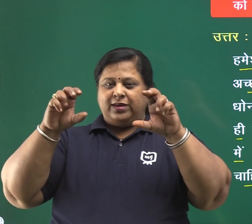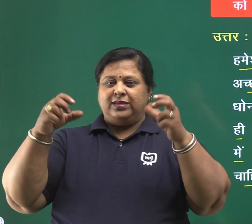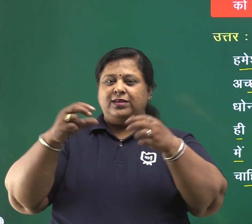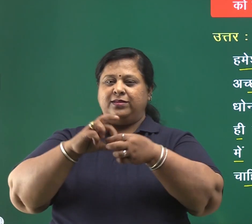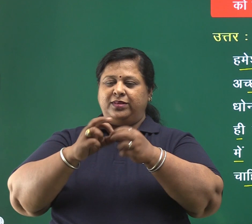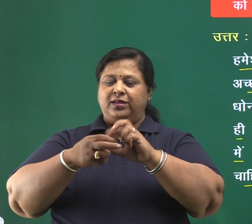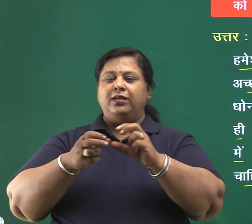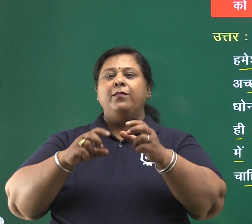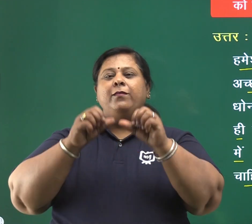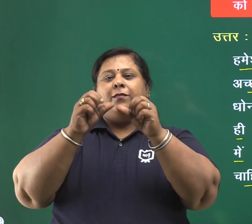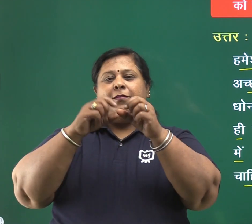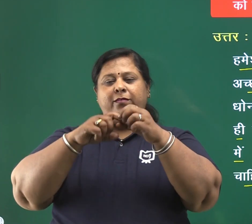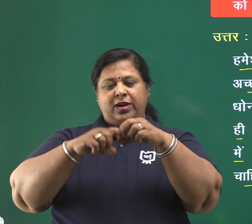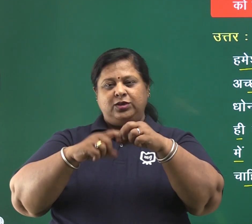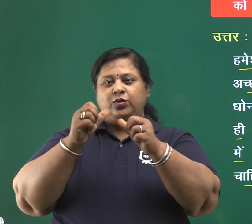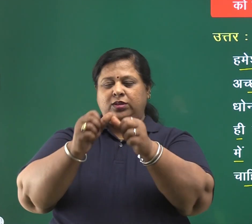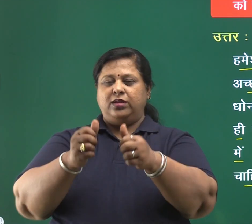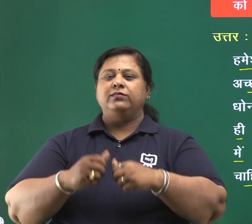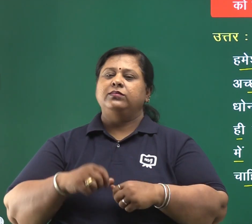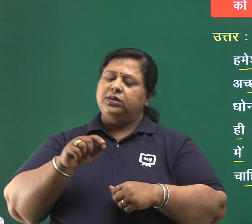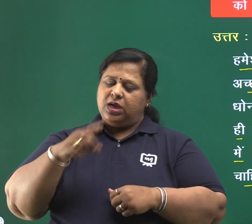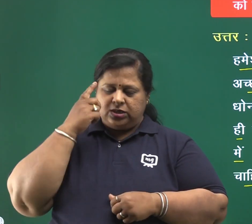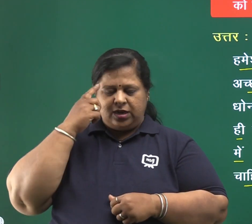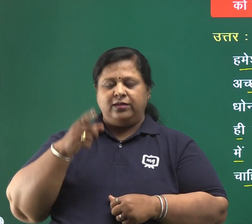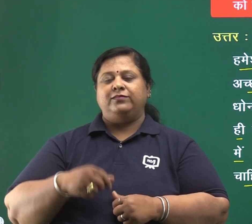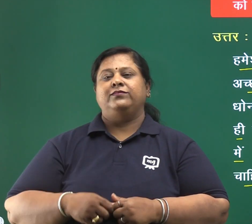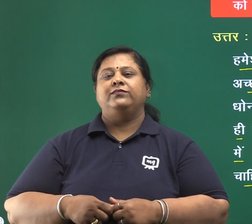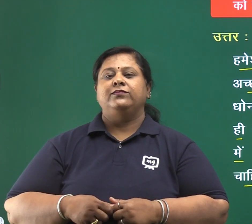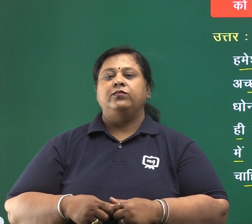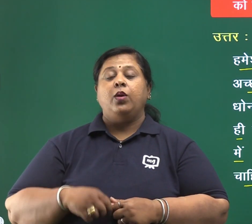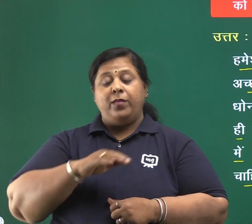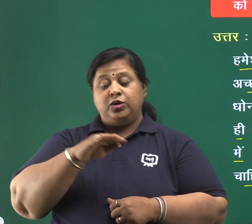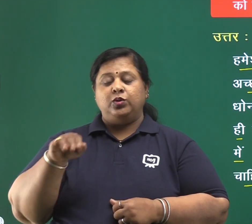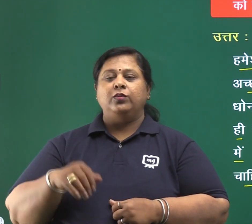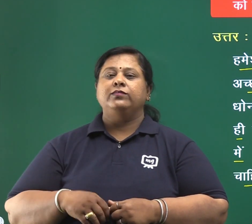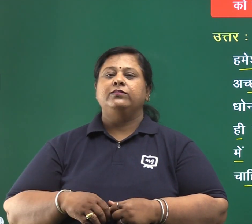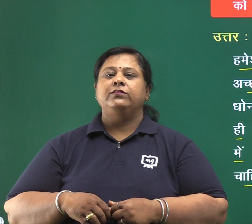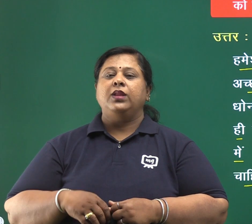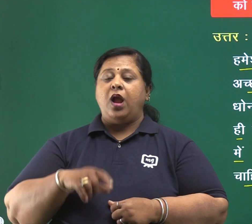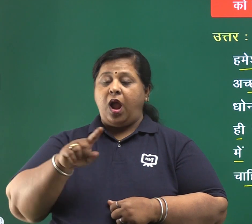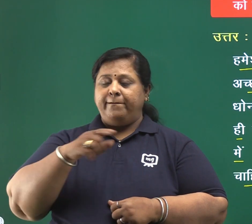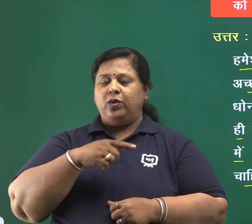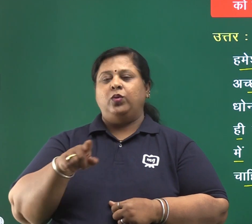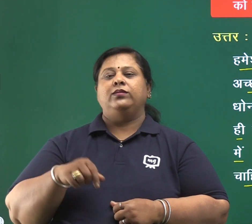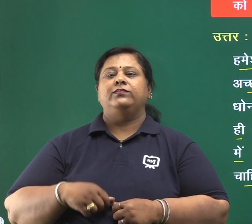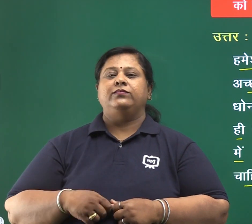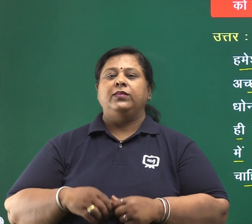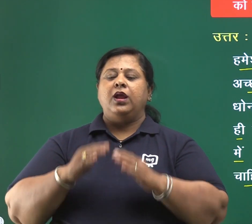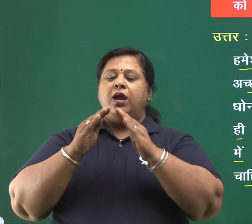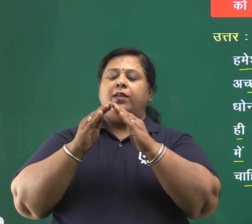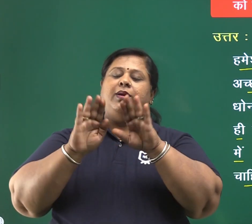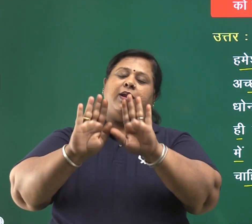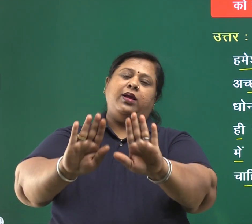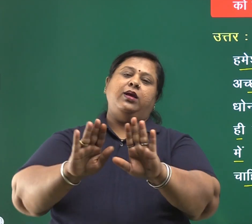संबंधी प्रश्नोत्तर यहाँ जानें। बच्चों, आप लोग घर